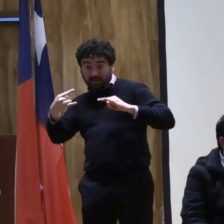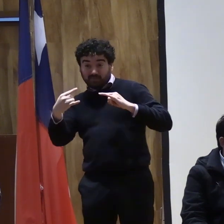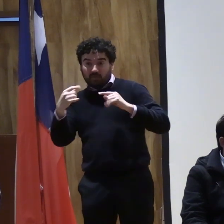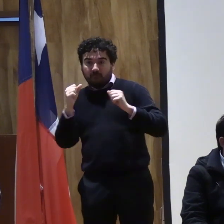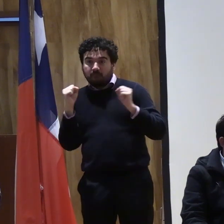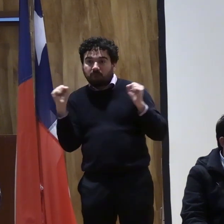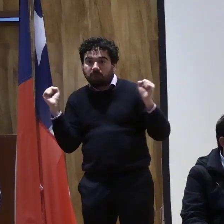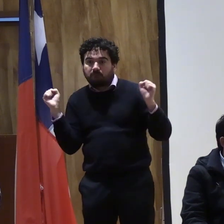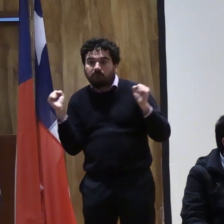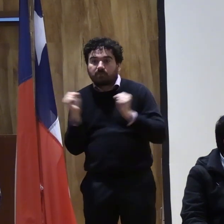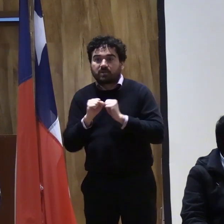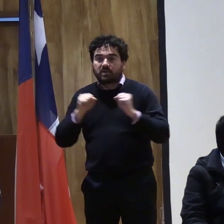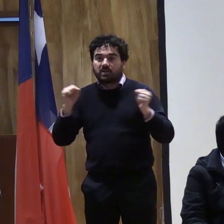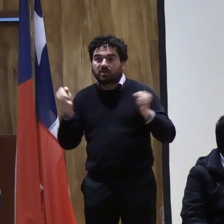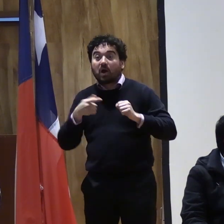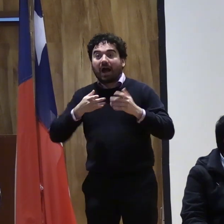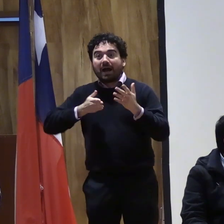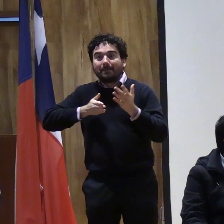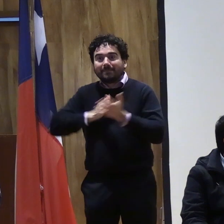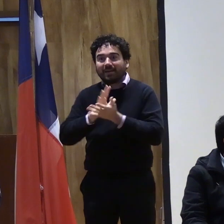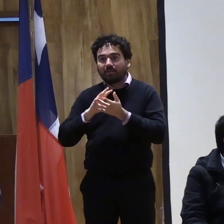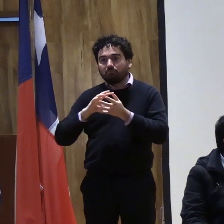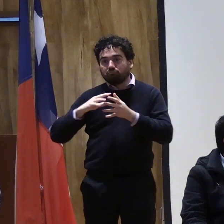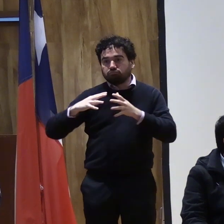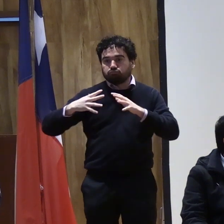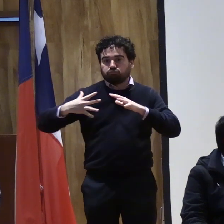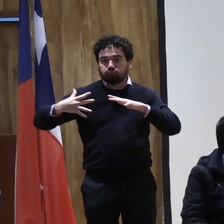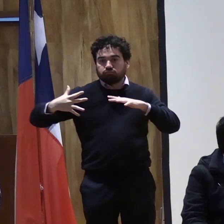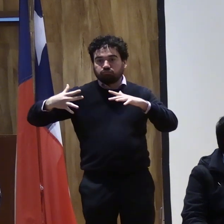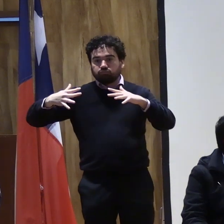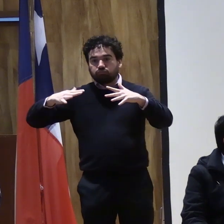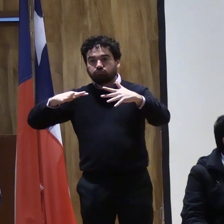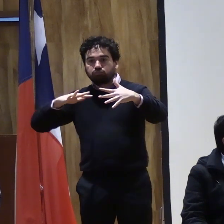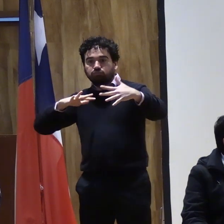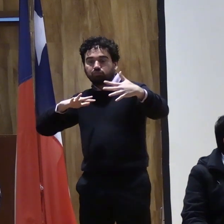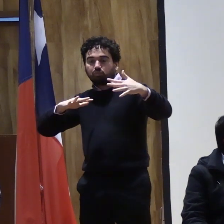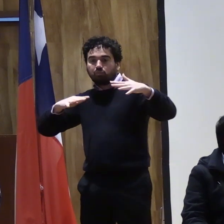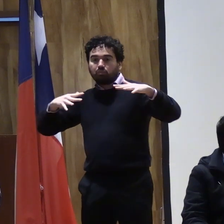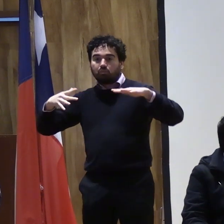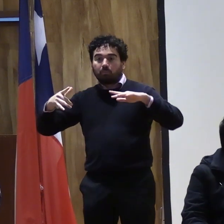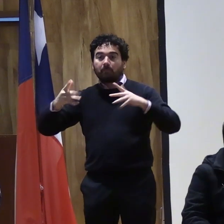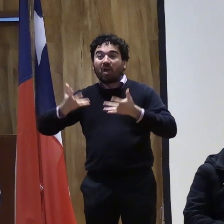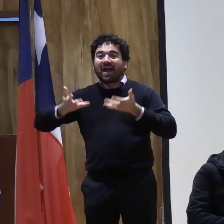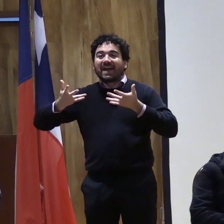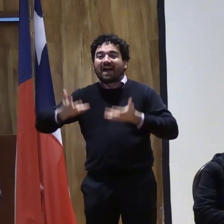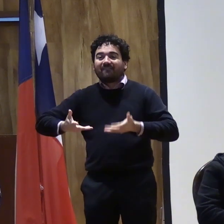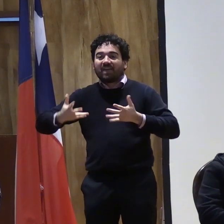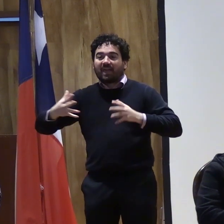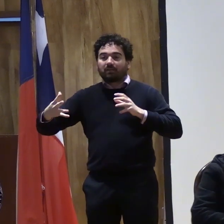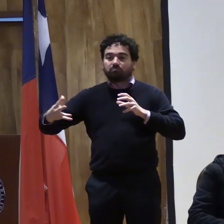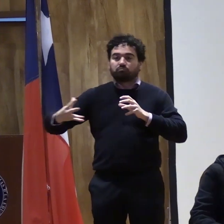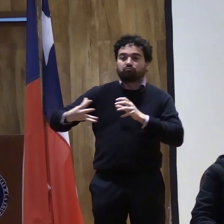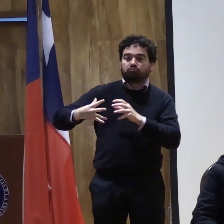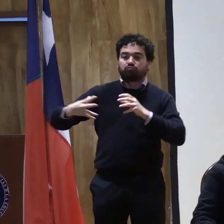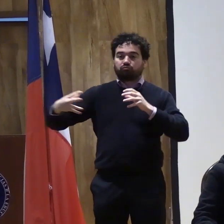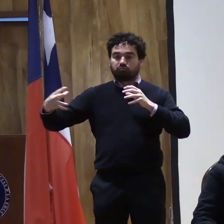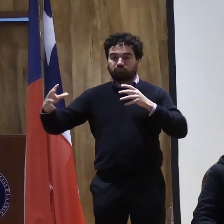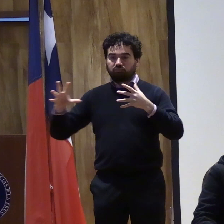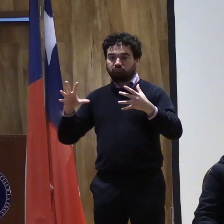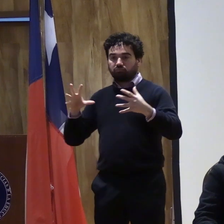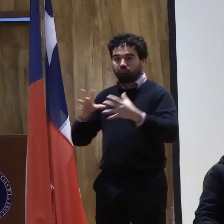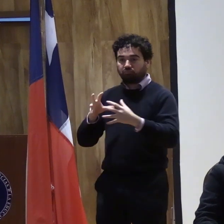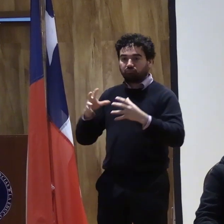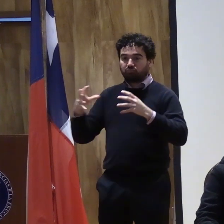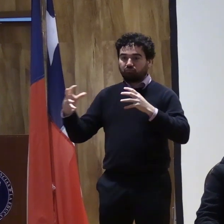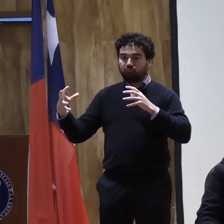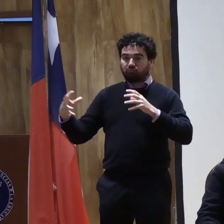forman inhomogeneidades que localmente la fuerza gravitatoria los condensa y se